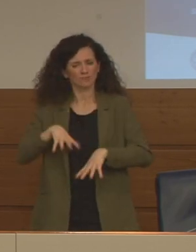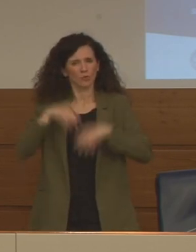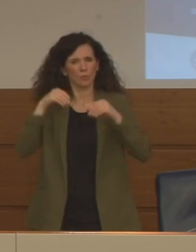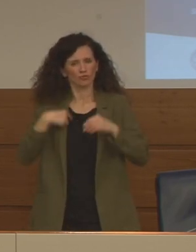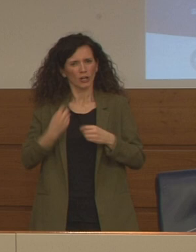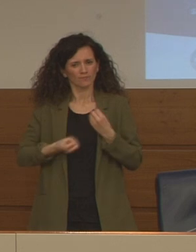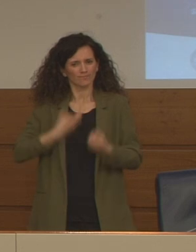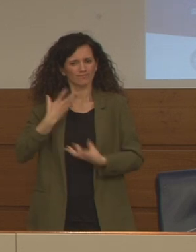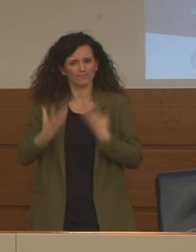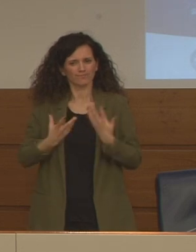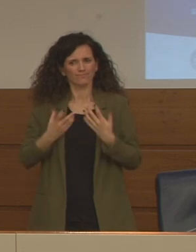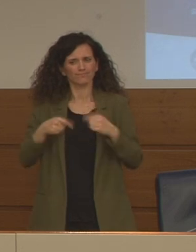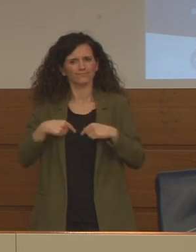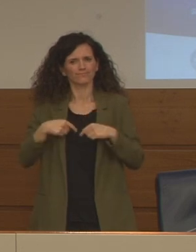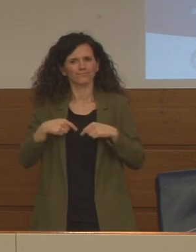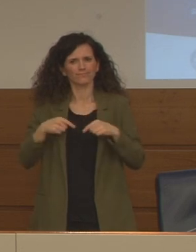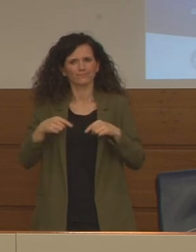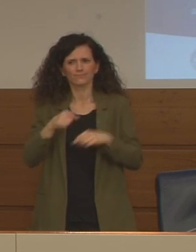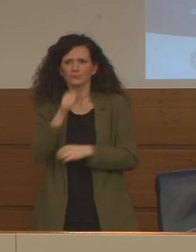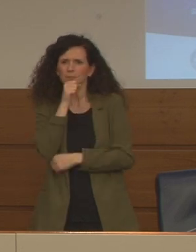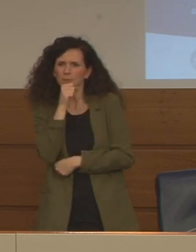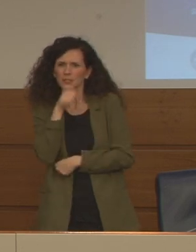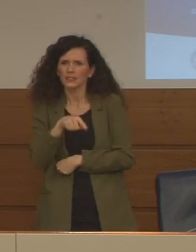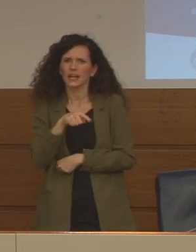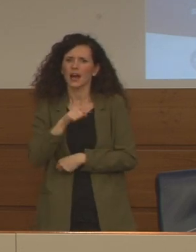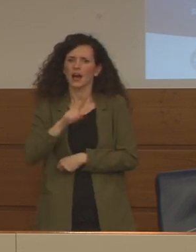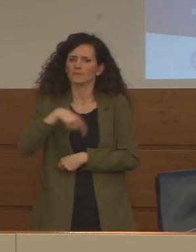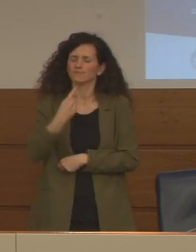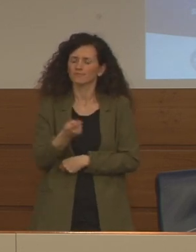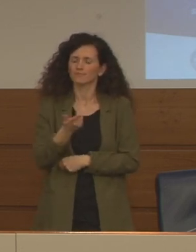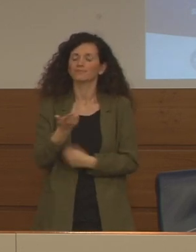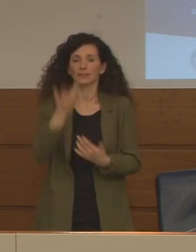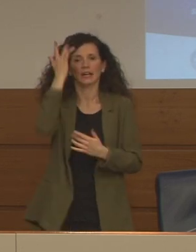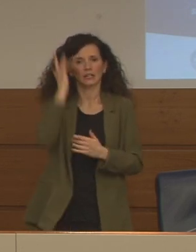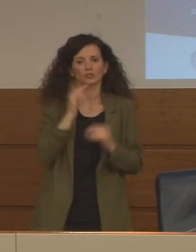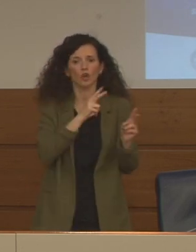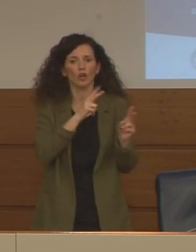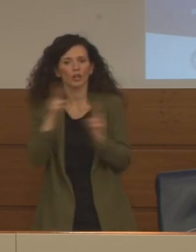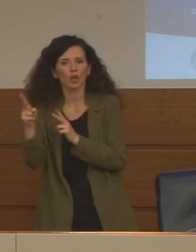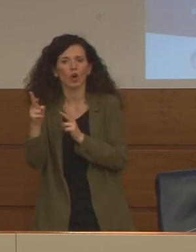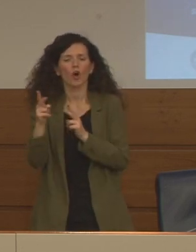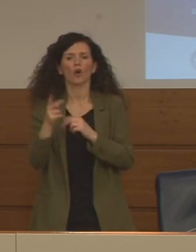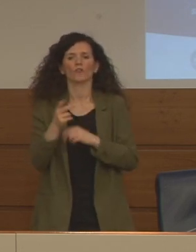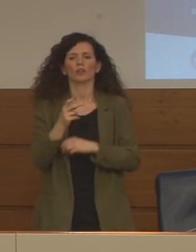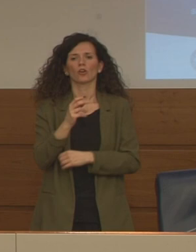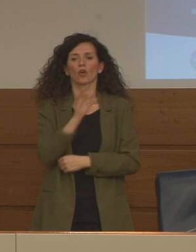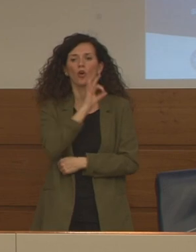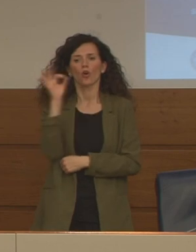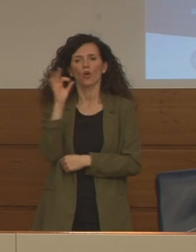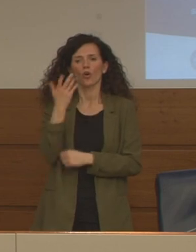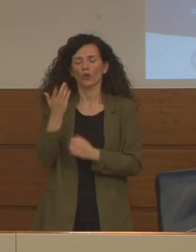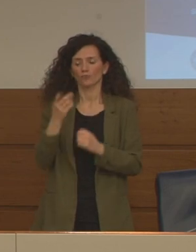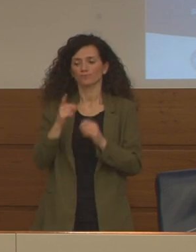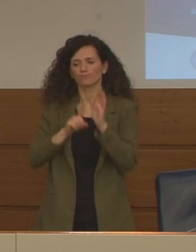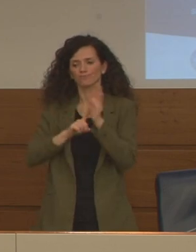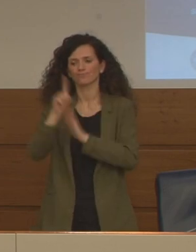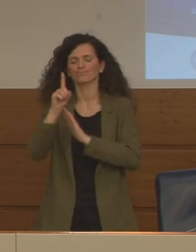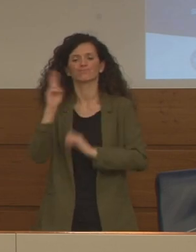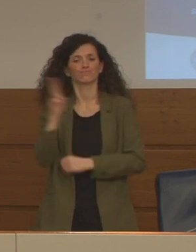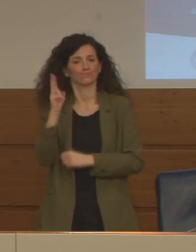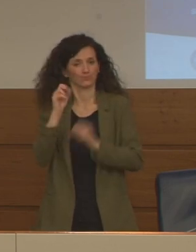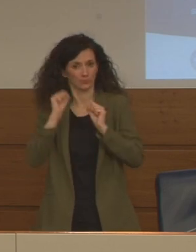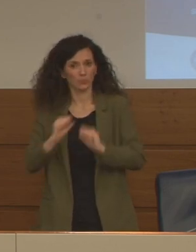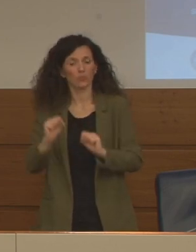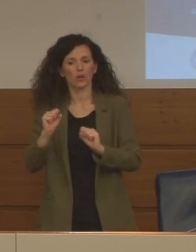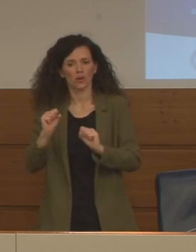l'esordio di chi poi viene ricoverato e purtroppo ha un esito infausto e la